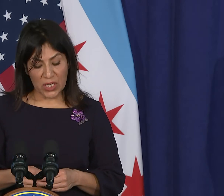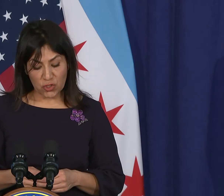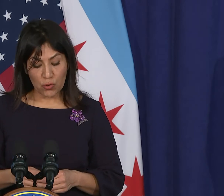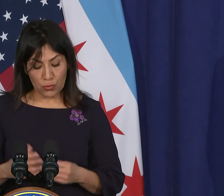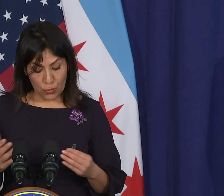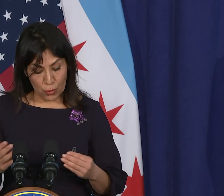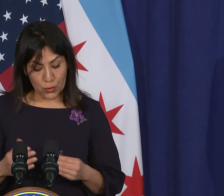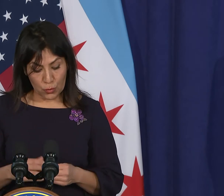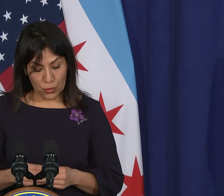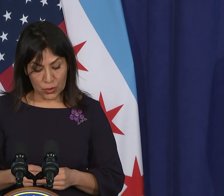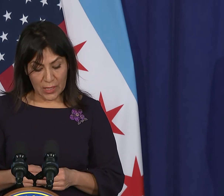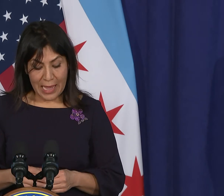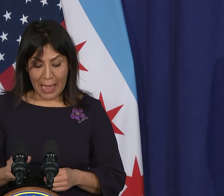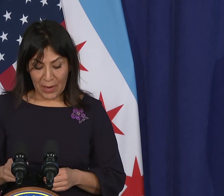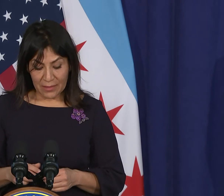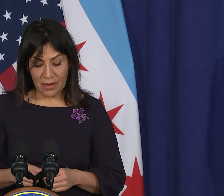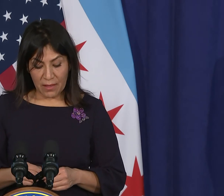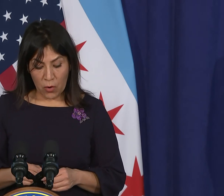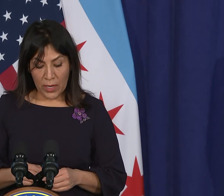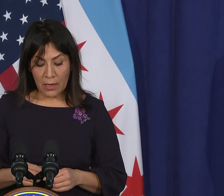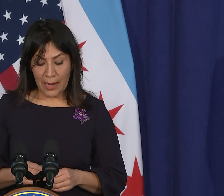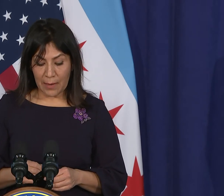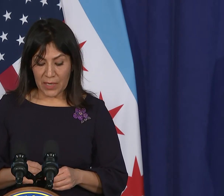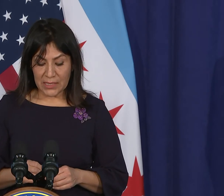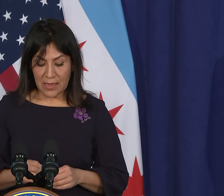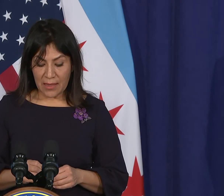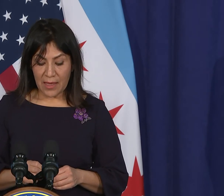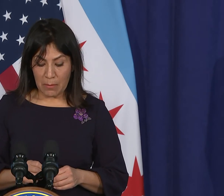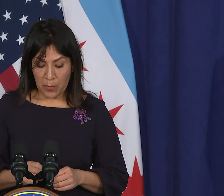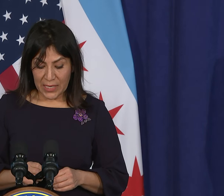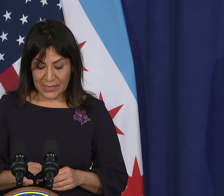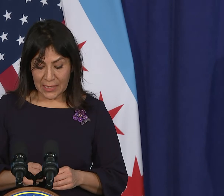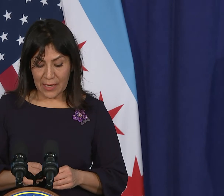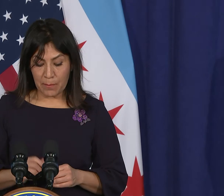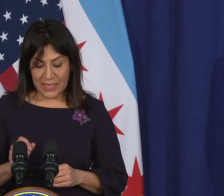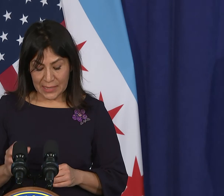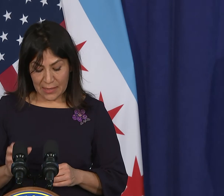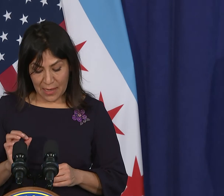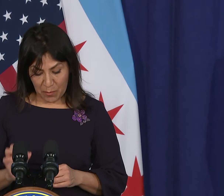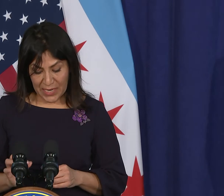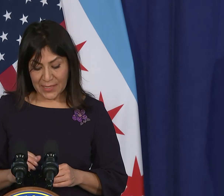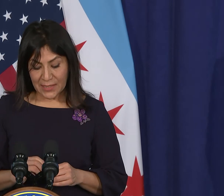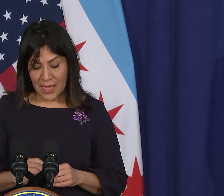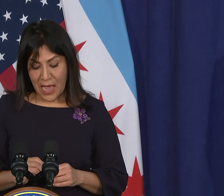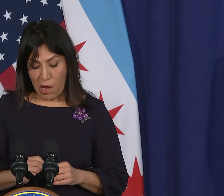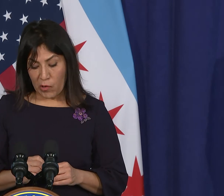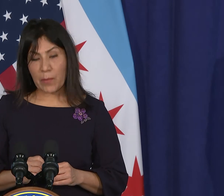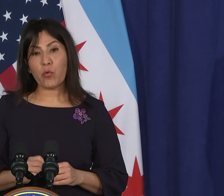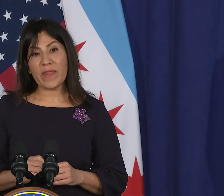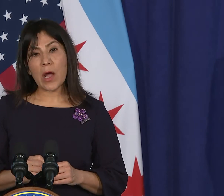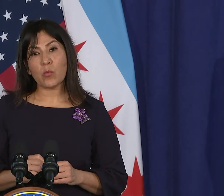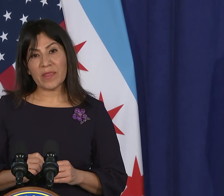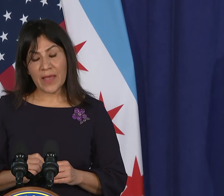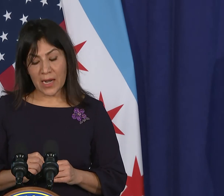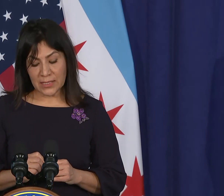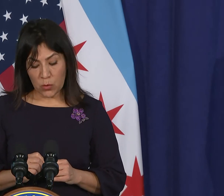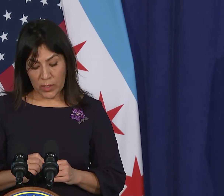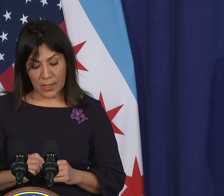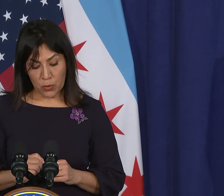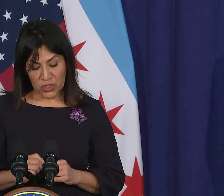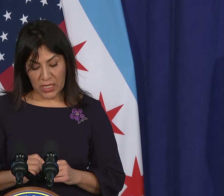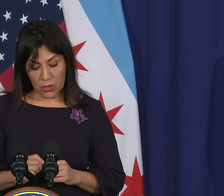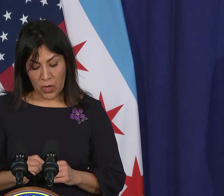que hemos hecho todos juntos. A partir de hoy, la capacidad de empresas ahora puede aumentar